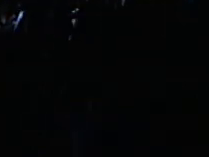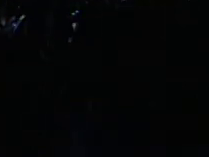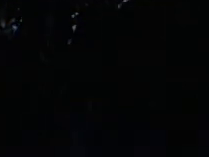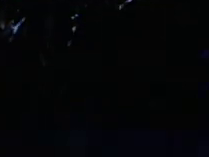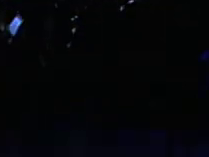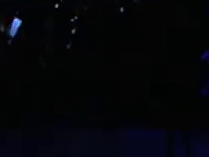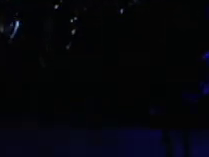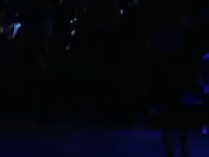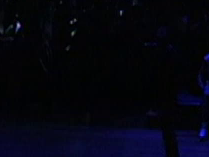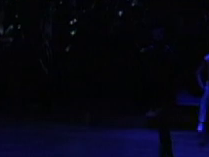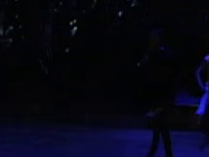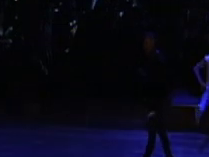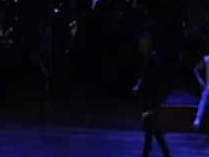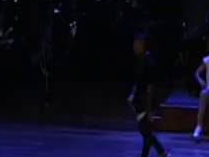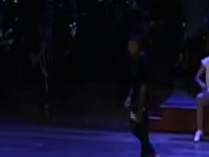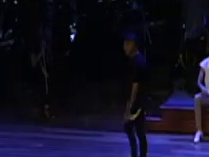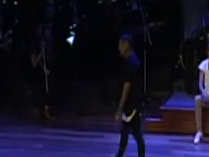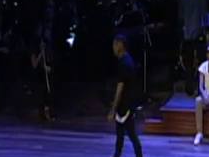Costa Rica.